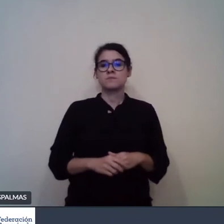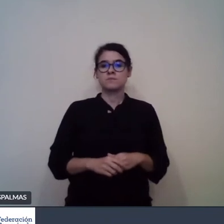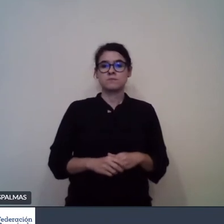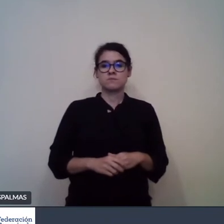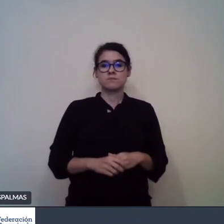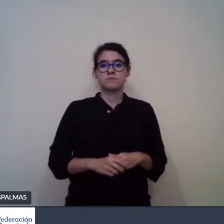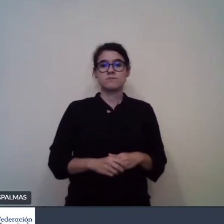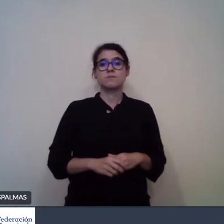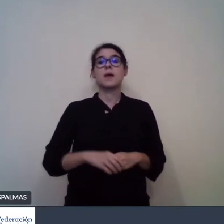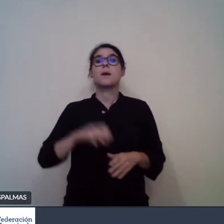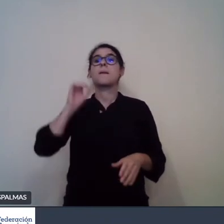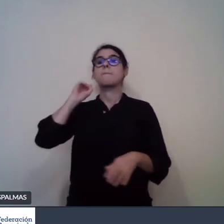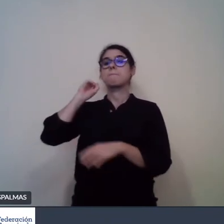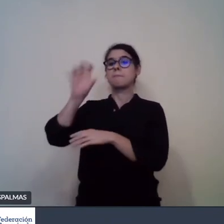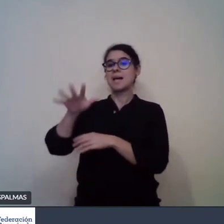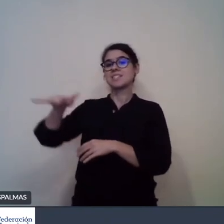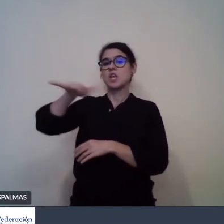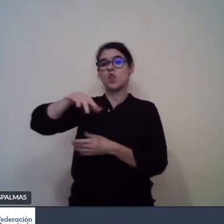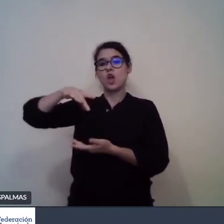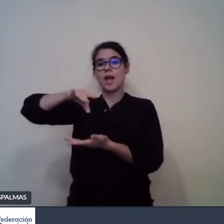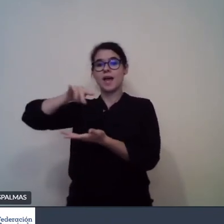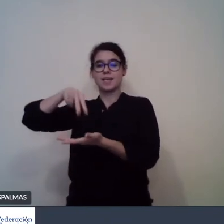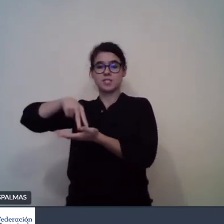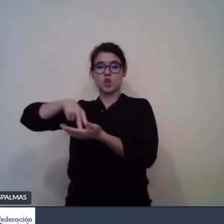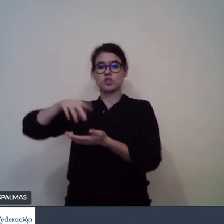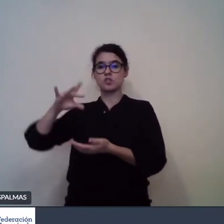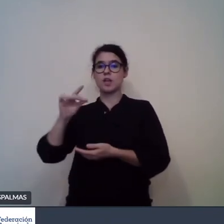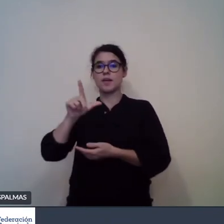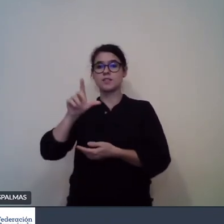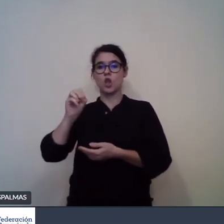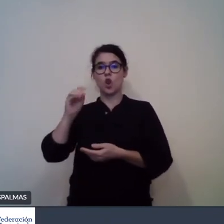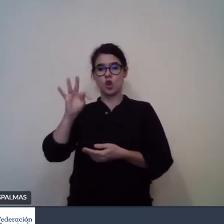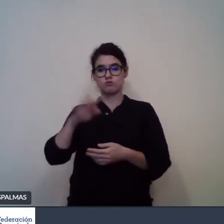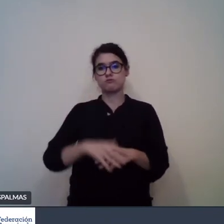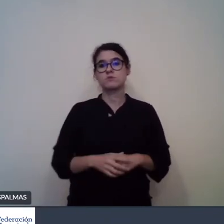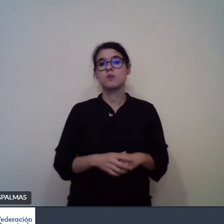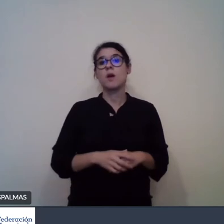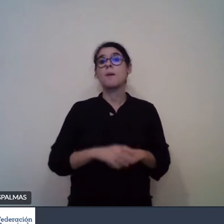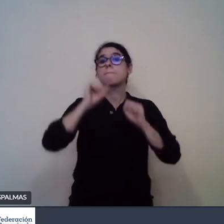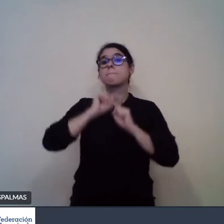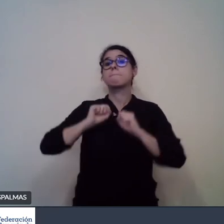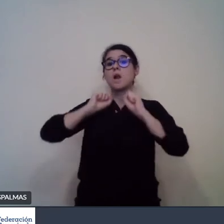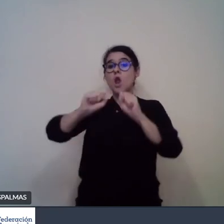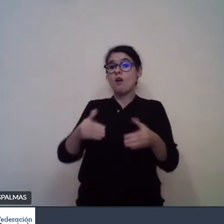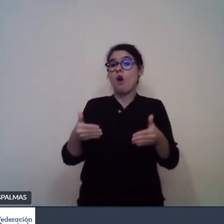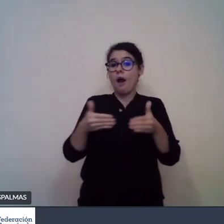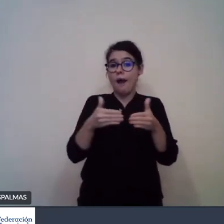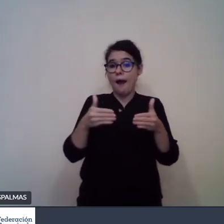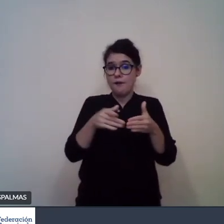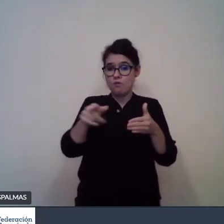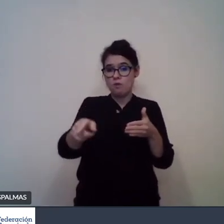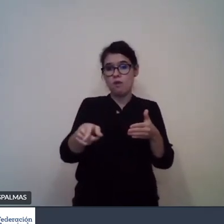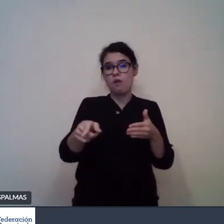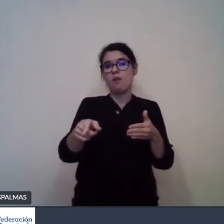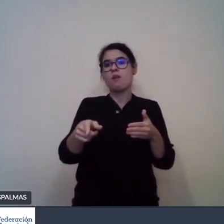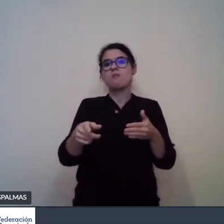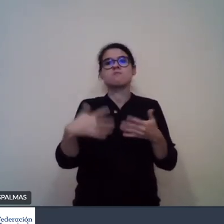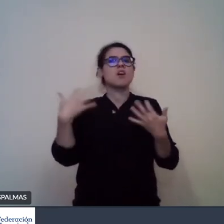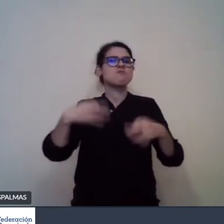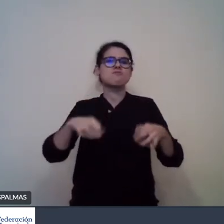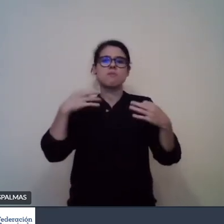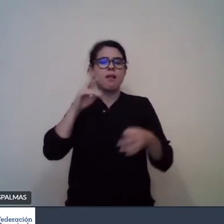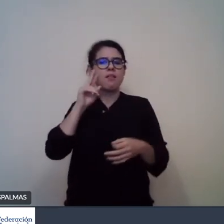Pase al slot. Un bloqueo en este ángulo. Normalmente vemos bloqueos directos en diagonal al codo